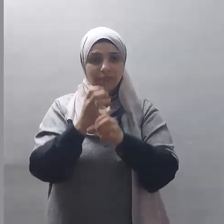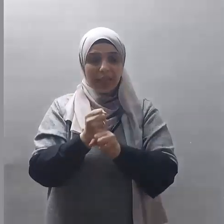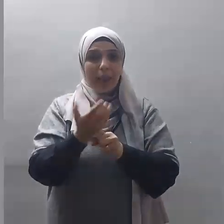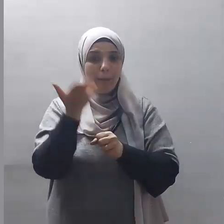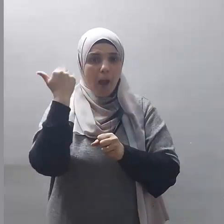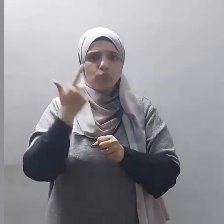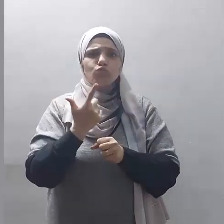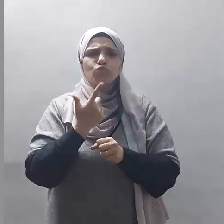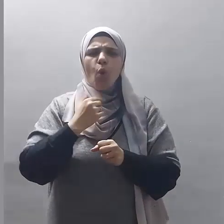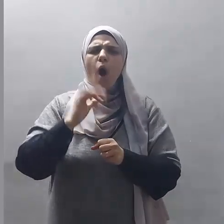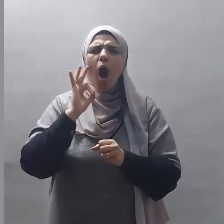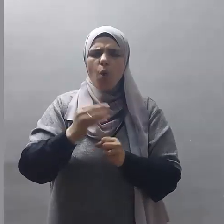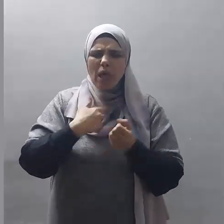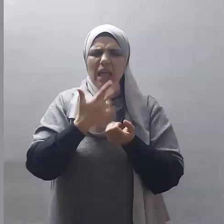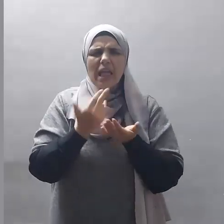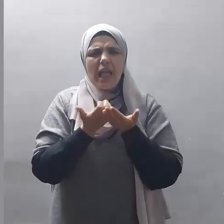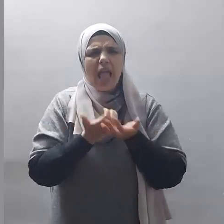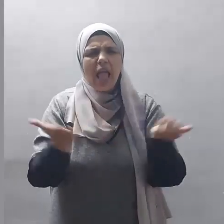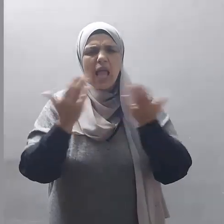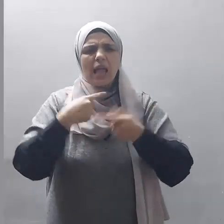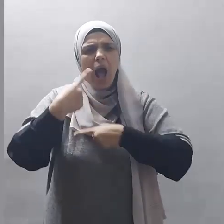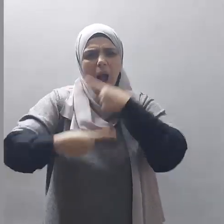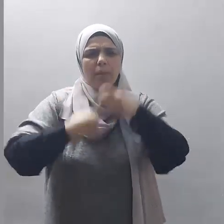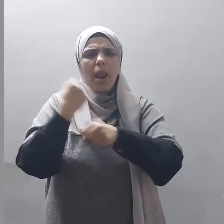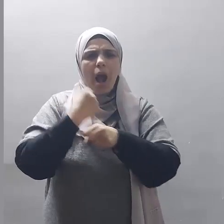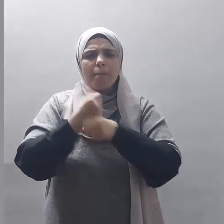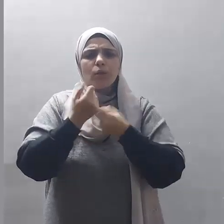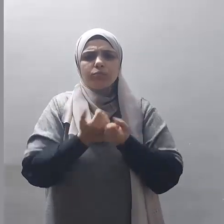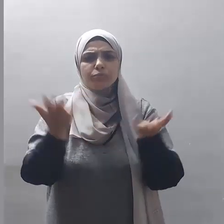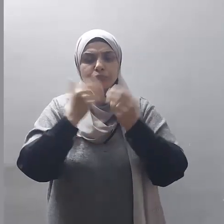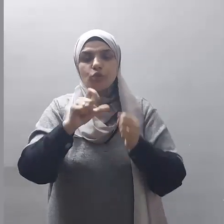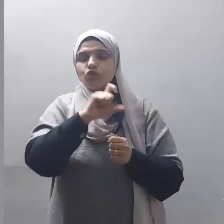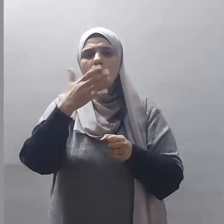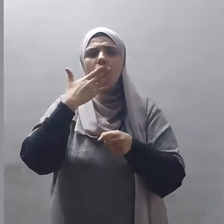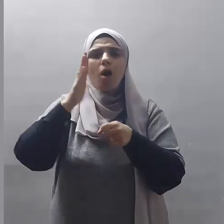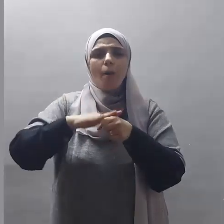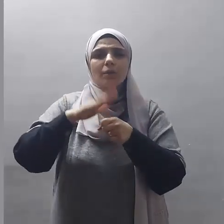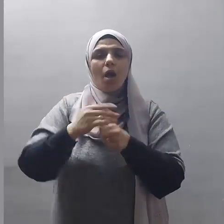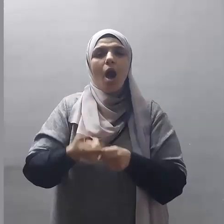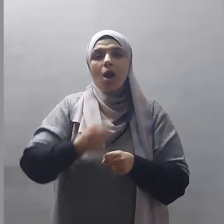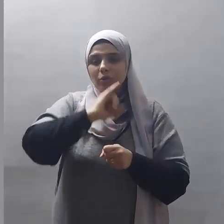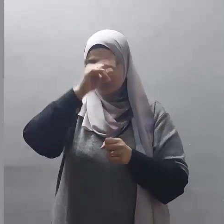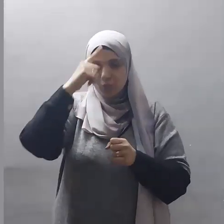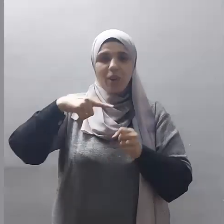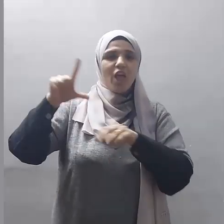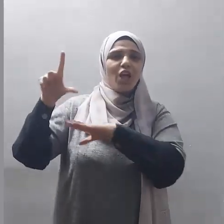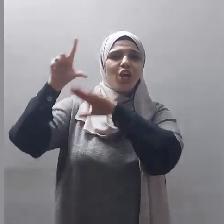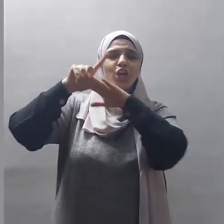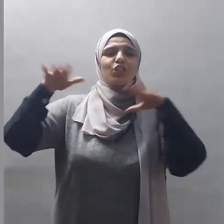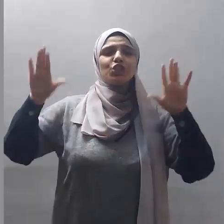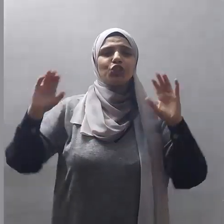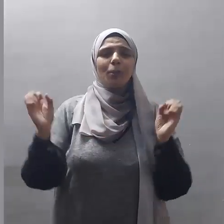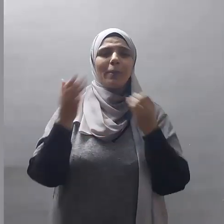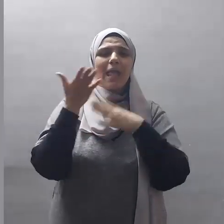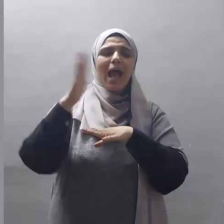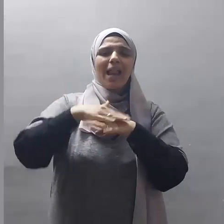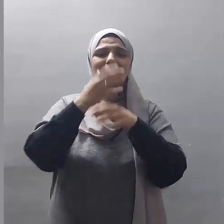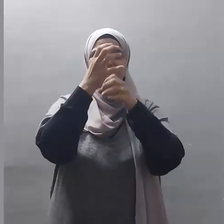وسلم أجود الناس، وكان أجود ما يكون في رمضان حين يلقاه جبريل عليه السلام،